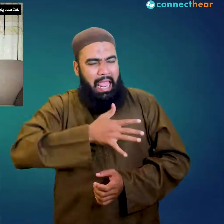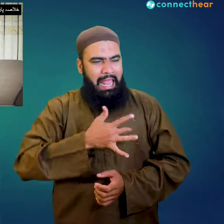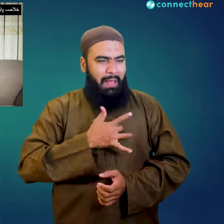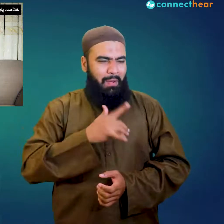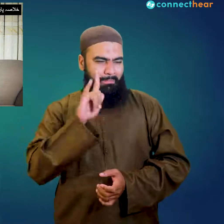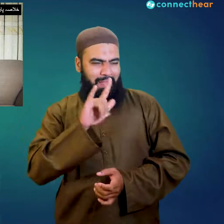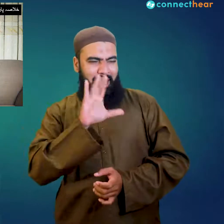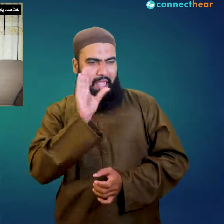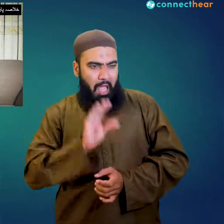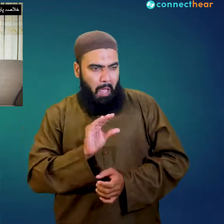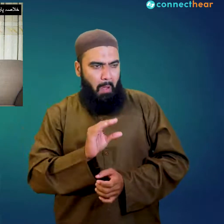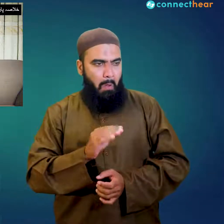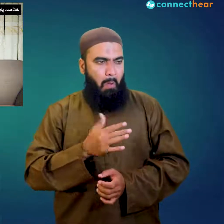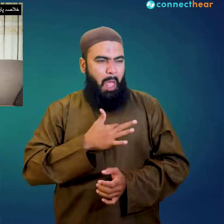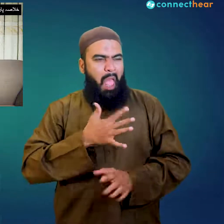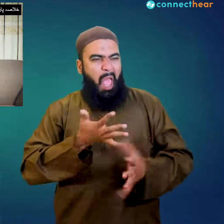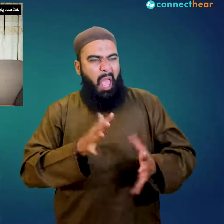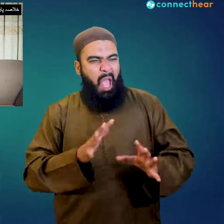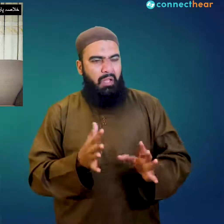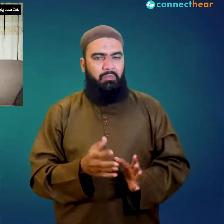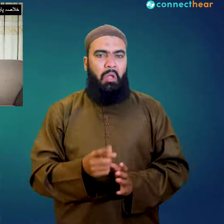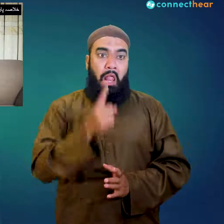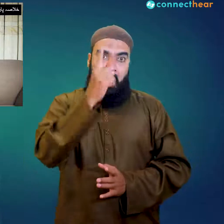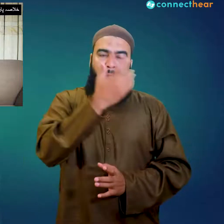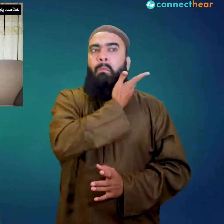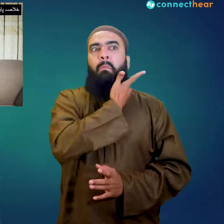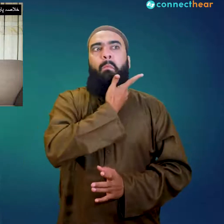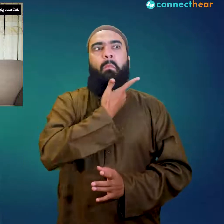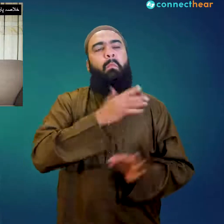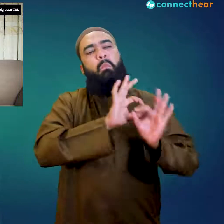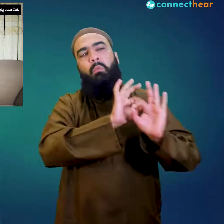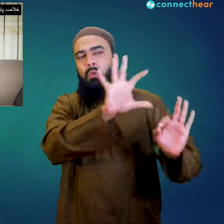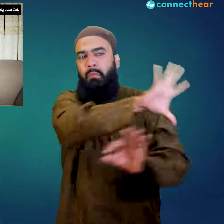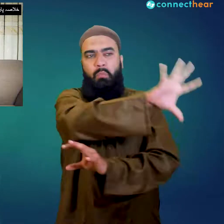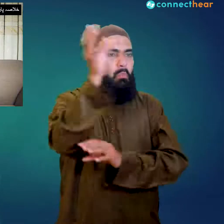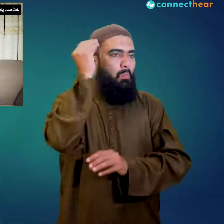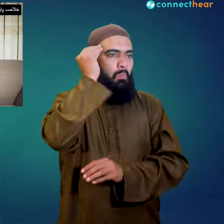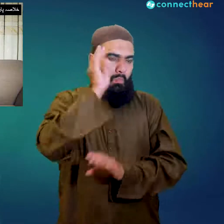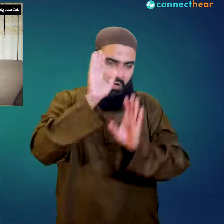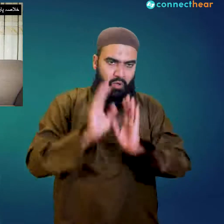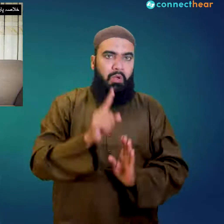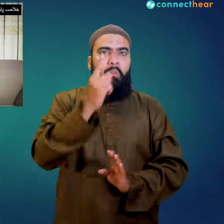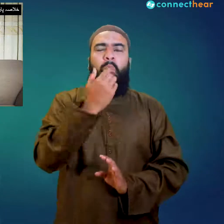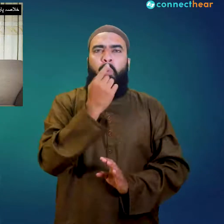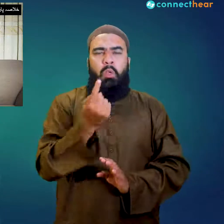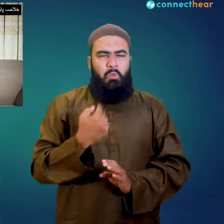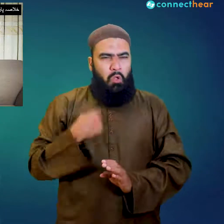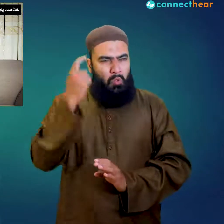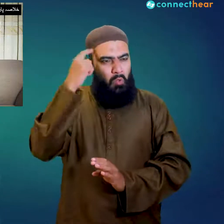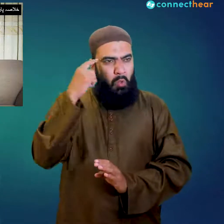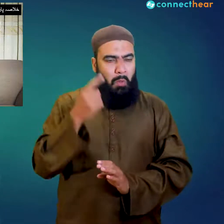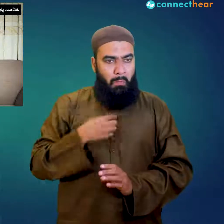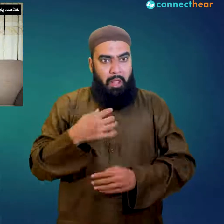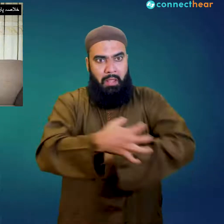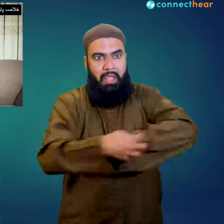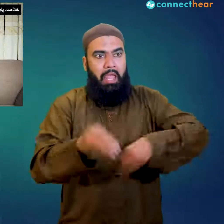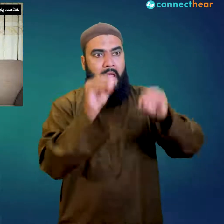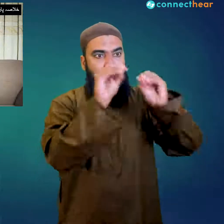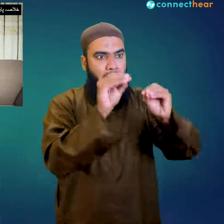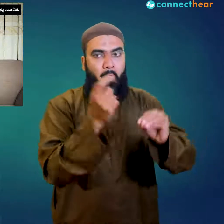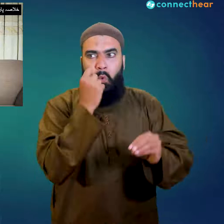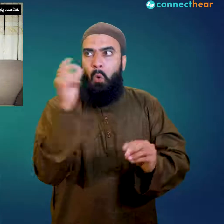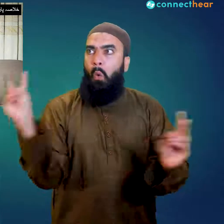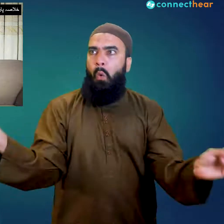تھی؟ آیا اللہ کی رضا کے لیے اس کو خرچ کیا گیا یا دکھاوے کے لیے ریاکاری کے طور پہ خرچ کیا